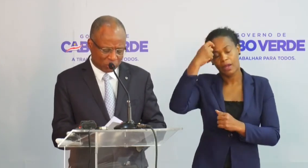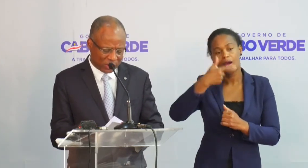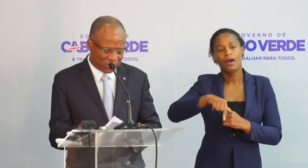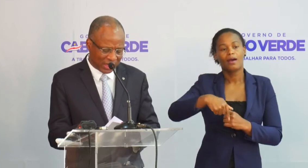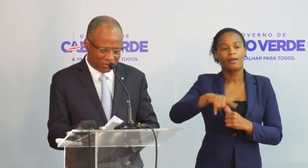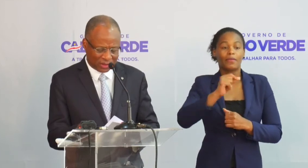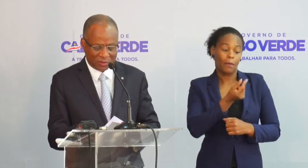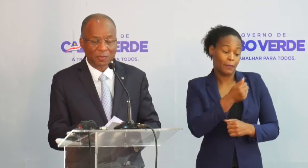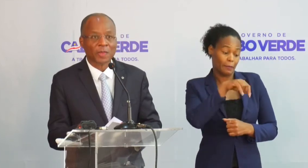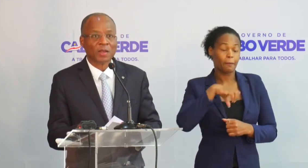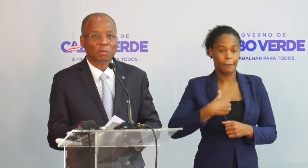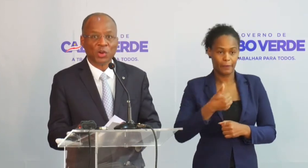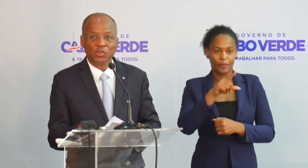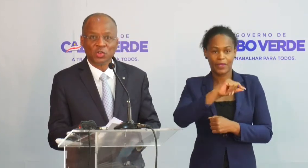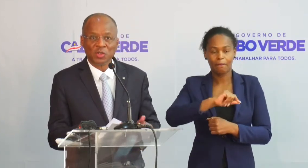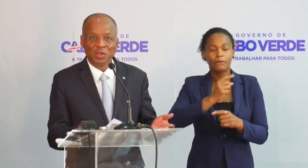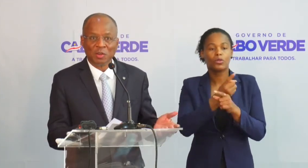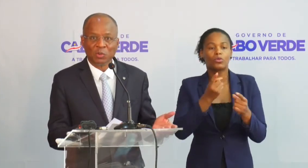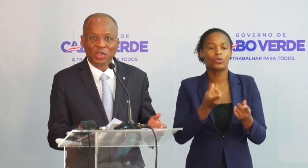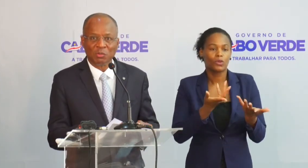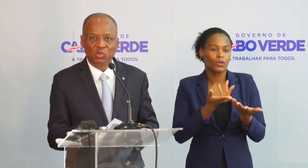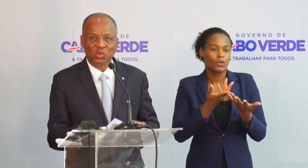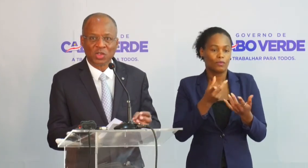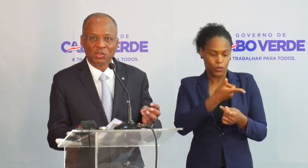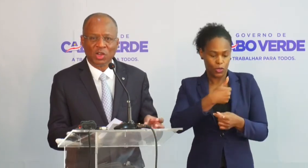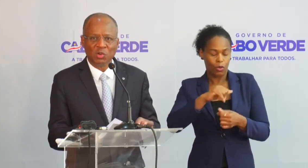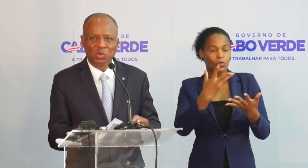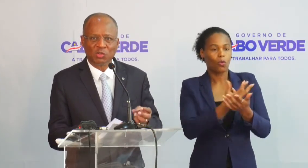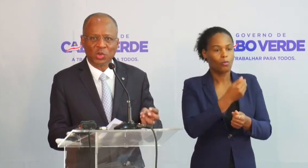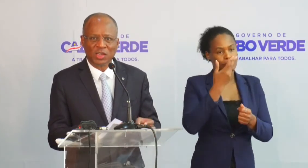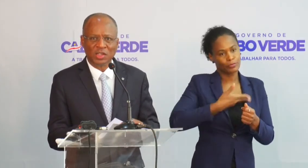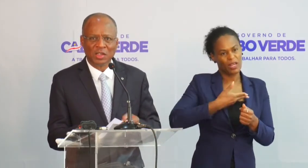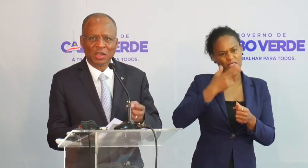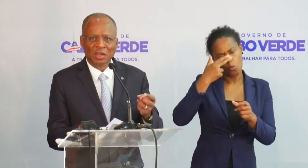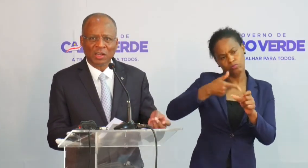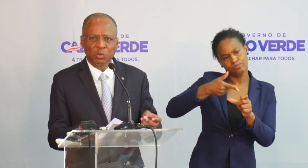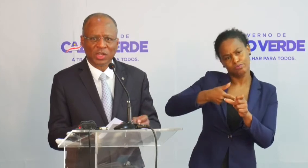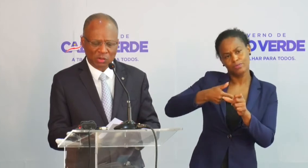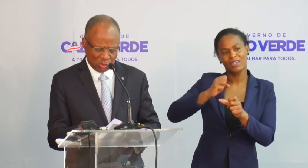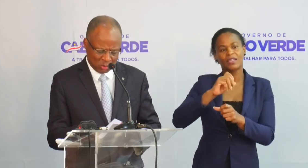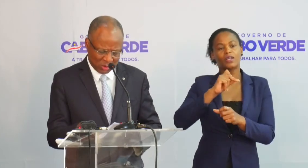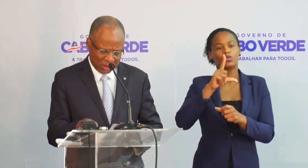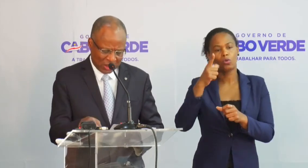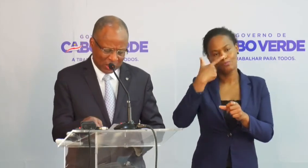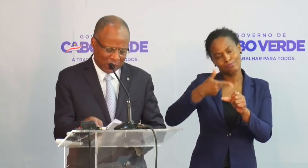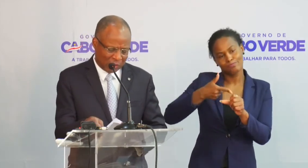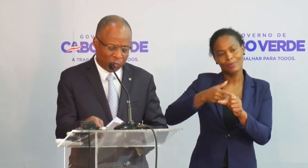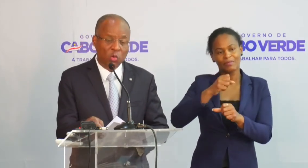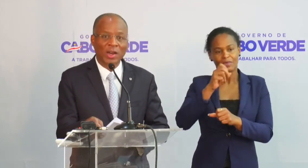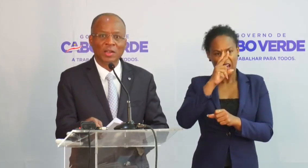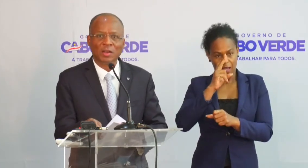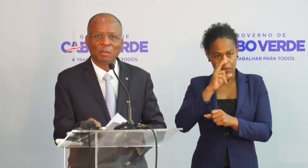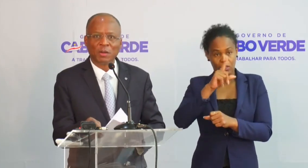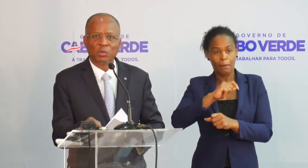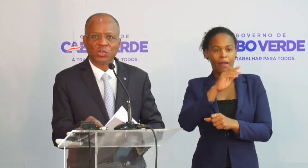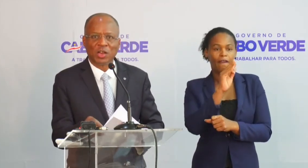fortemente os preços em Cabo Verde, pois importamos gasóleo, gasolina, gás butano e